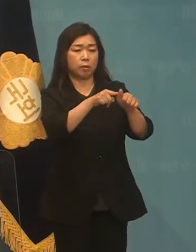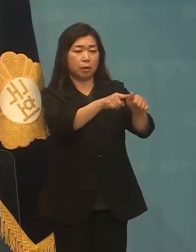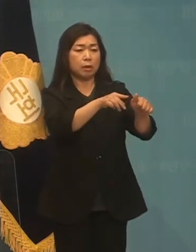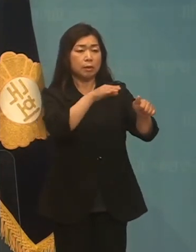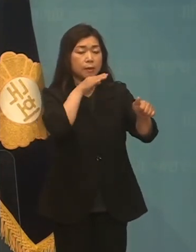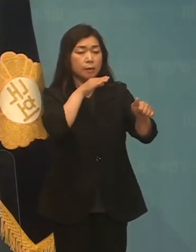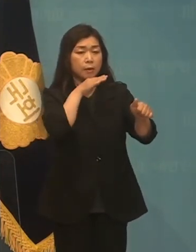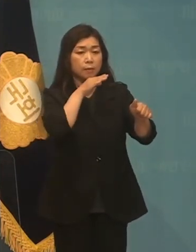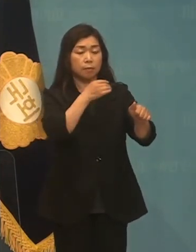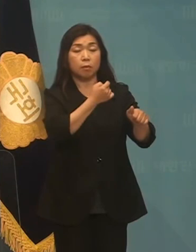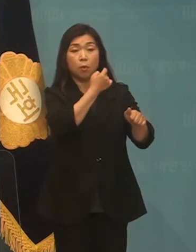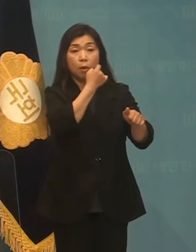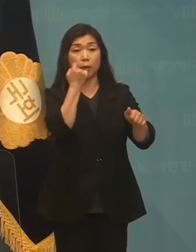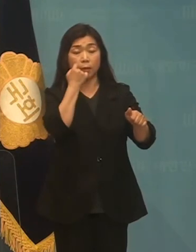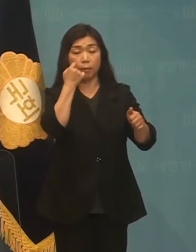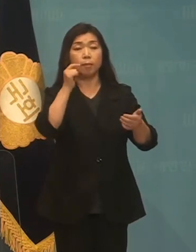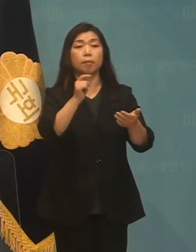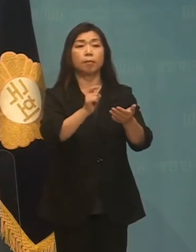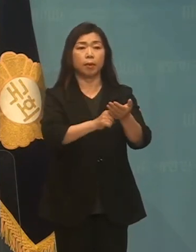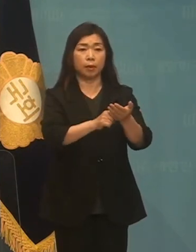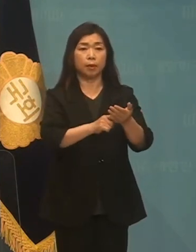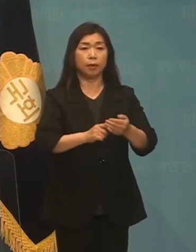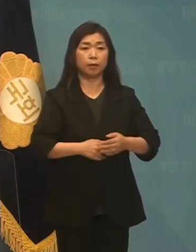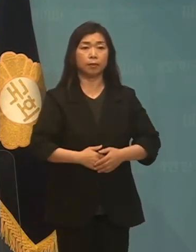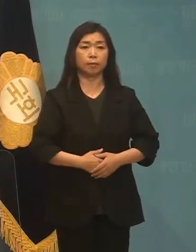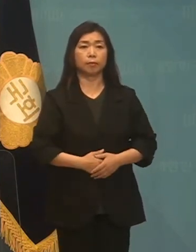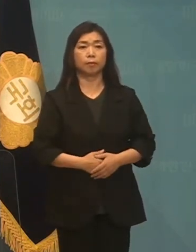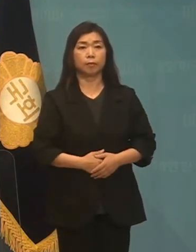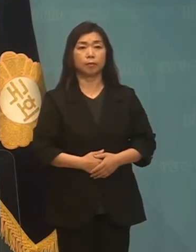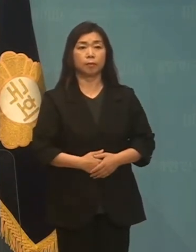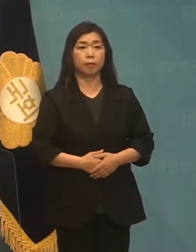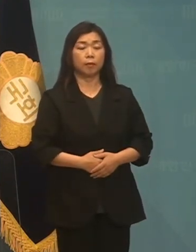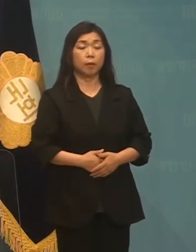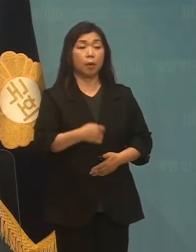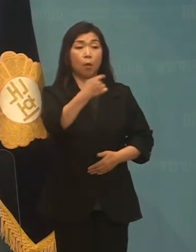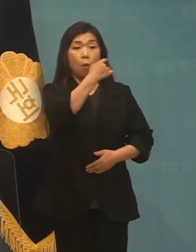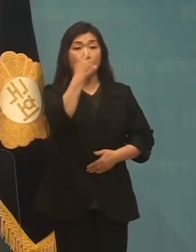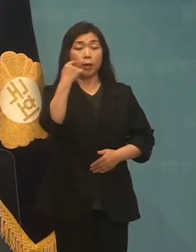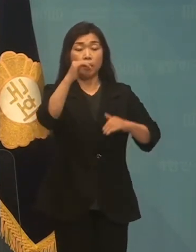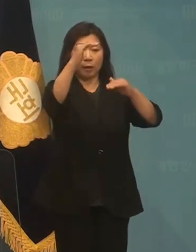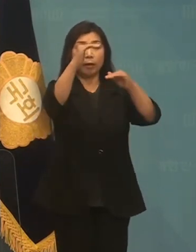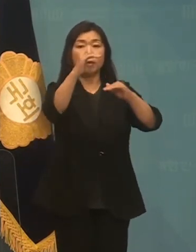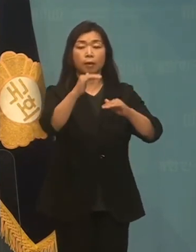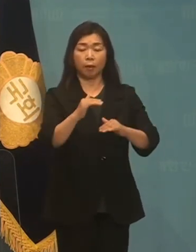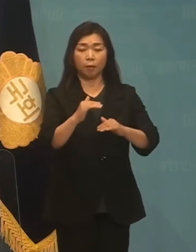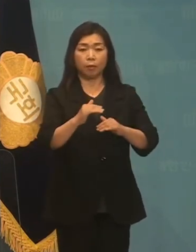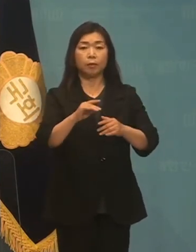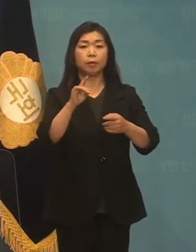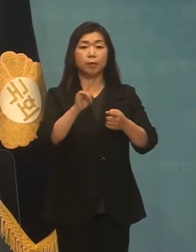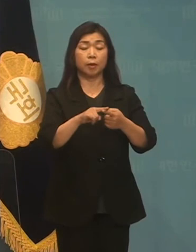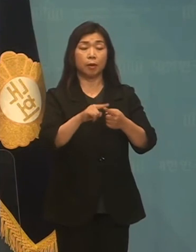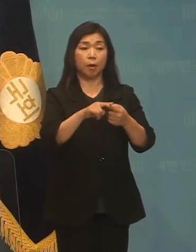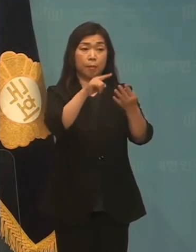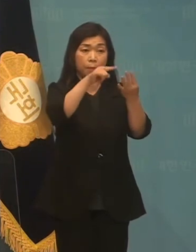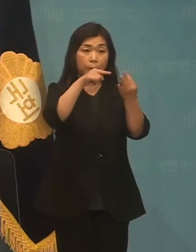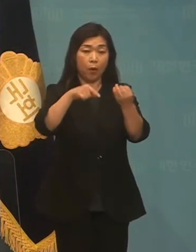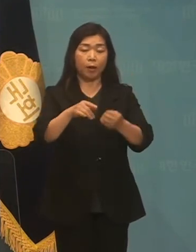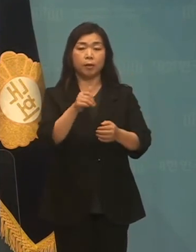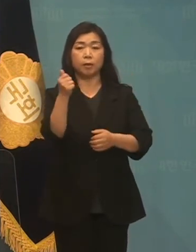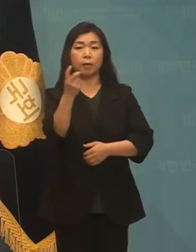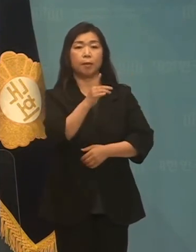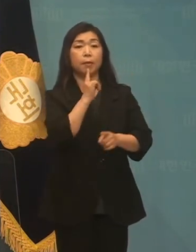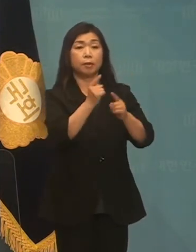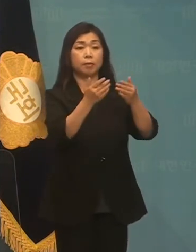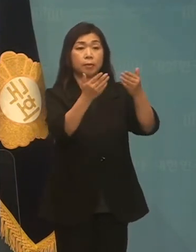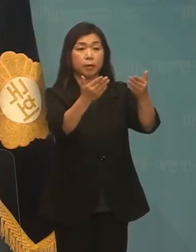사실임을 쉽게 알 수 있습니다. 확인된 팩트체크를 몇 가지만